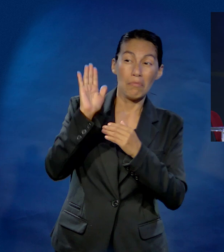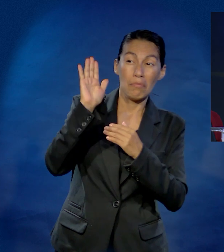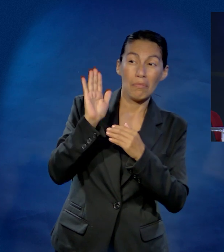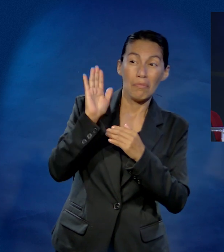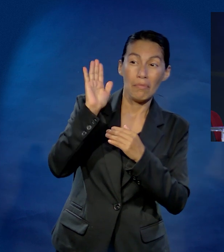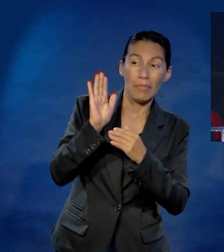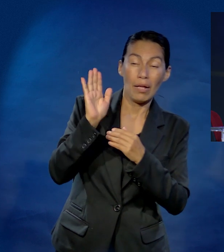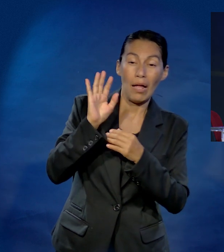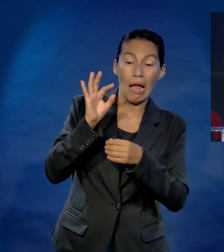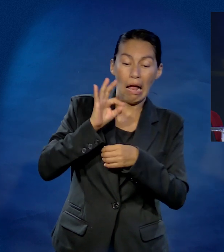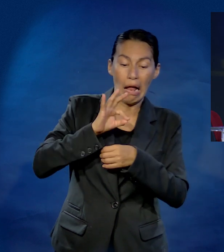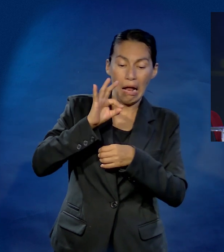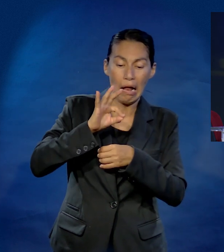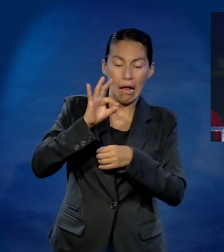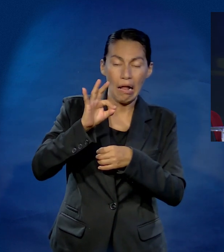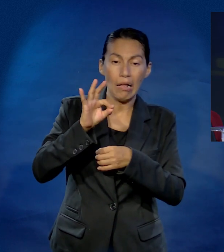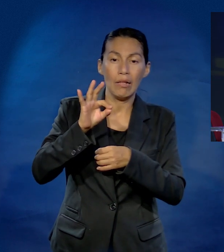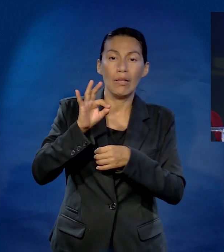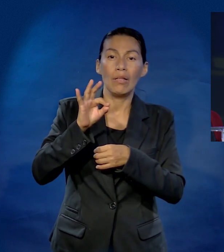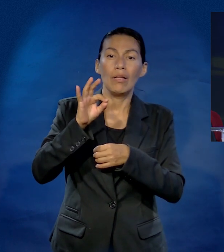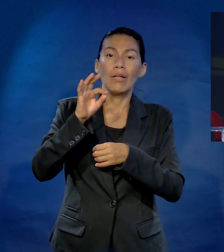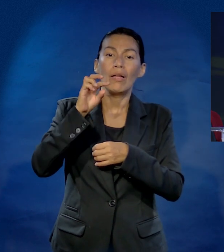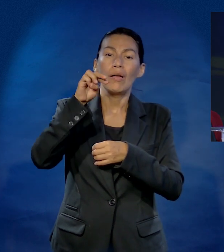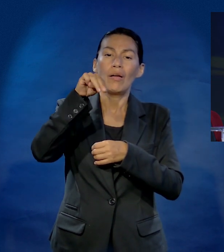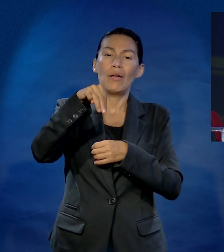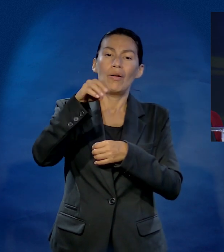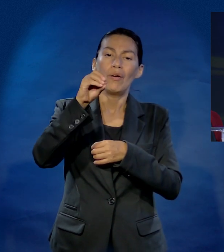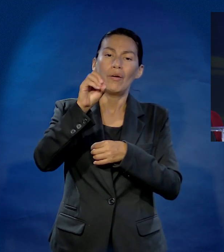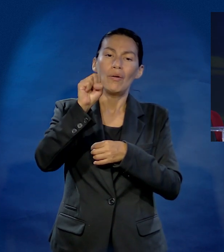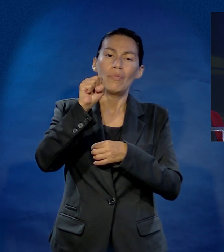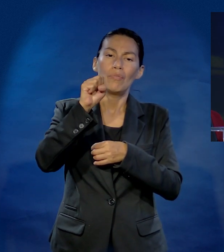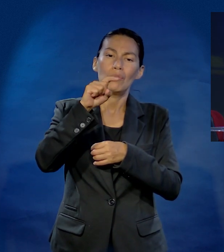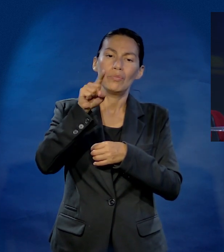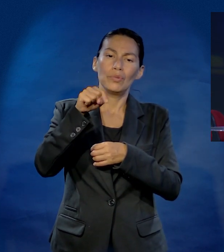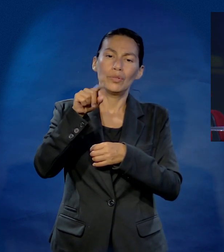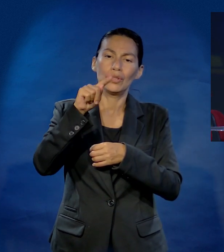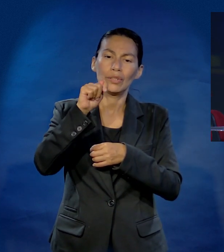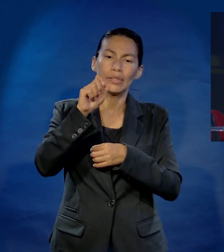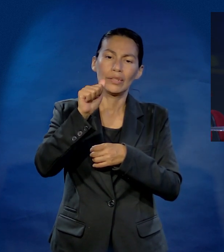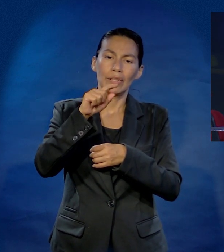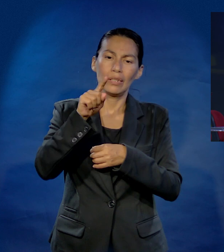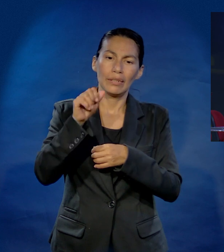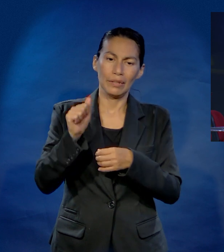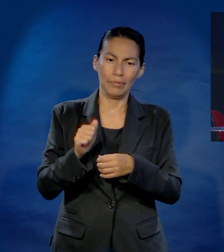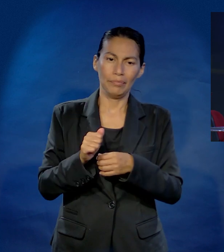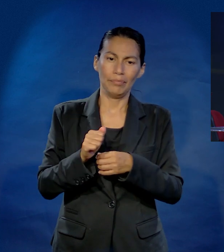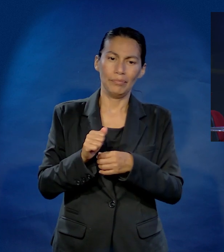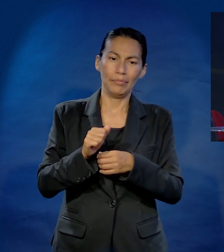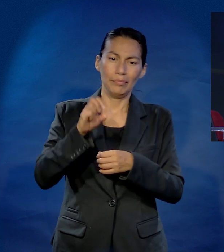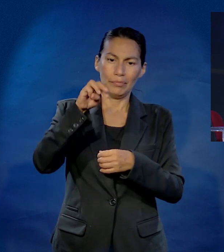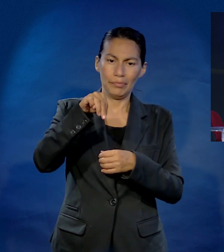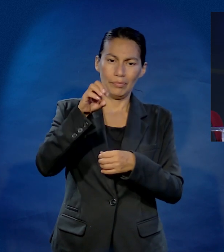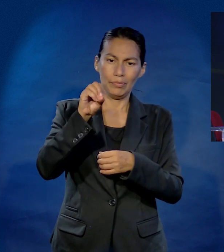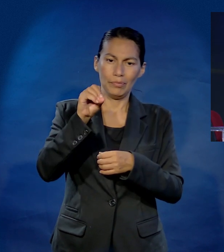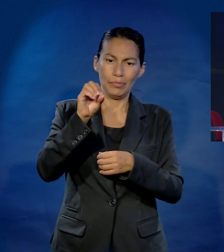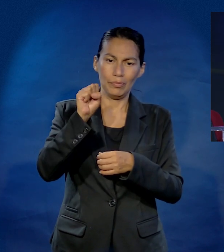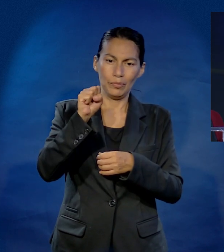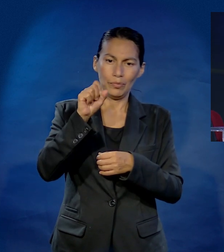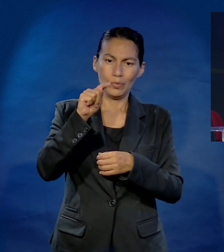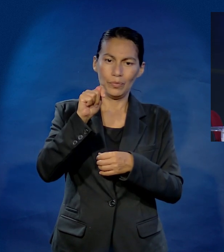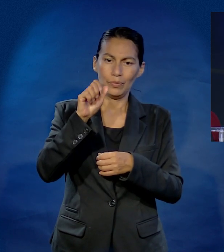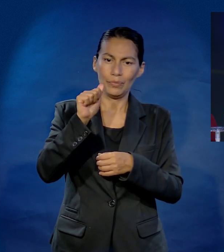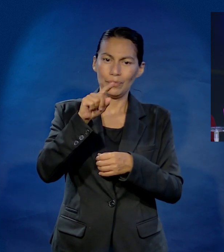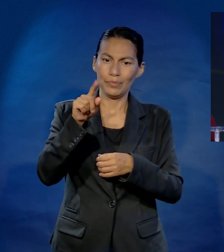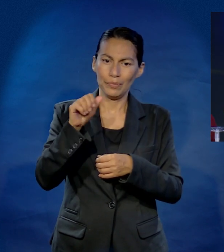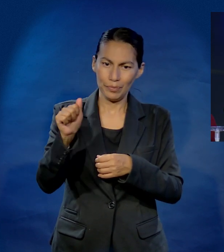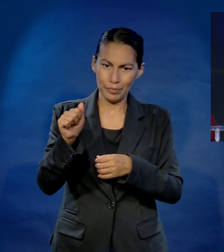Otra parábola les refirió diciendo, ¿cómo dijo Jesús? El reino de los cielos es semejante a un grano